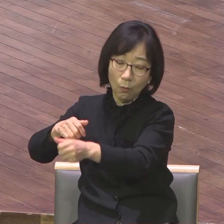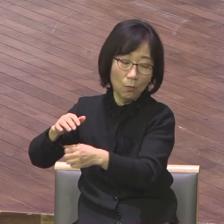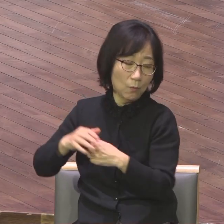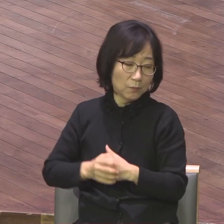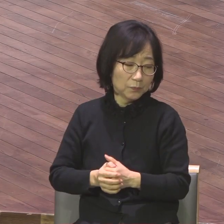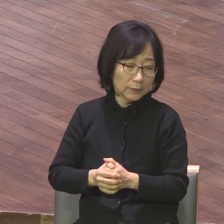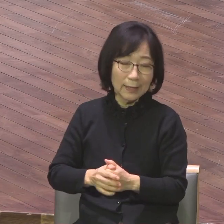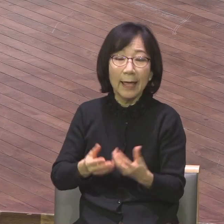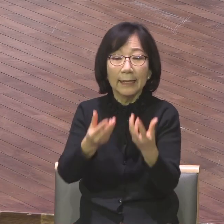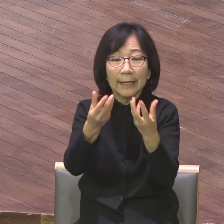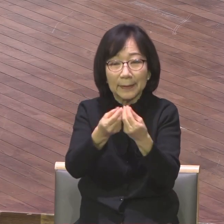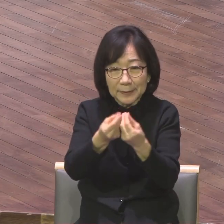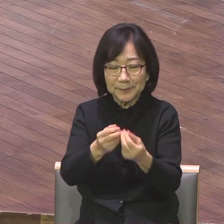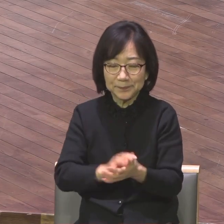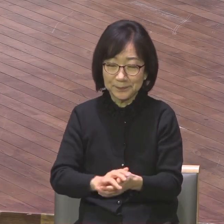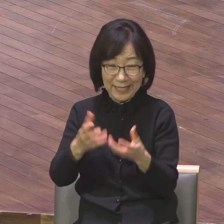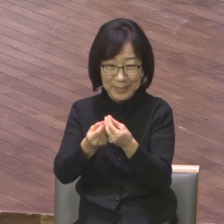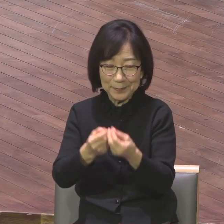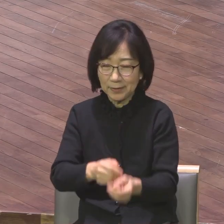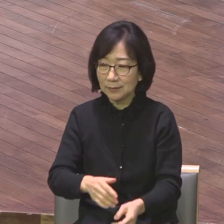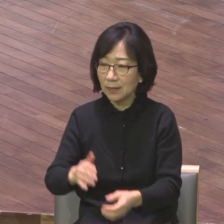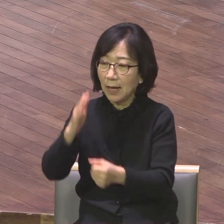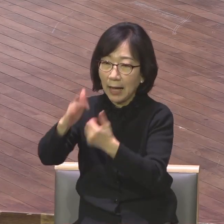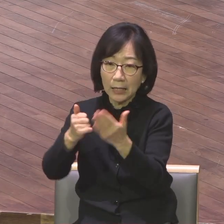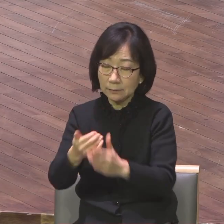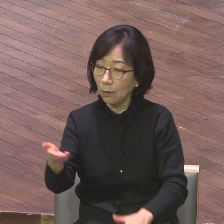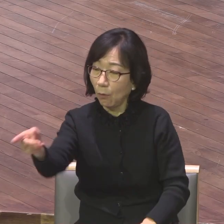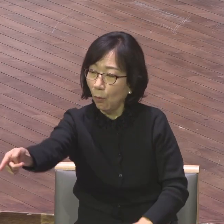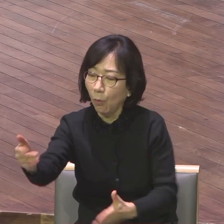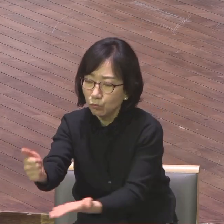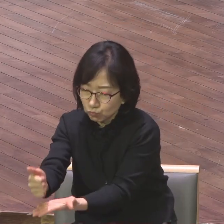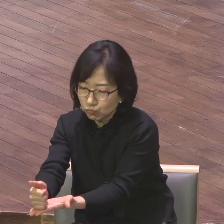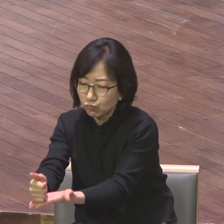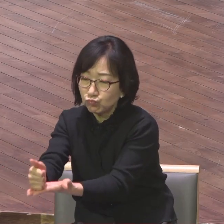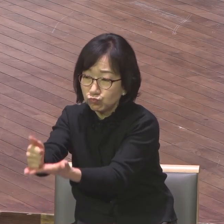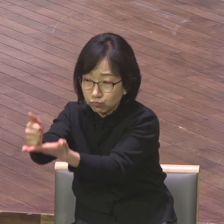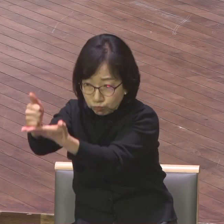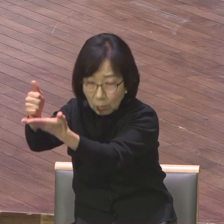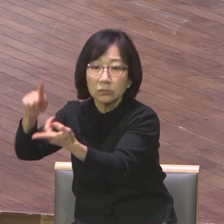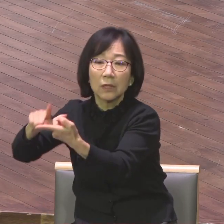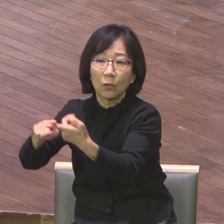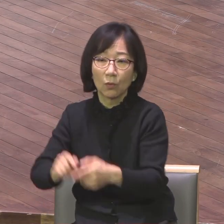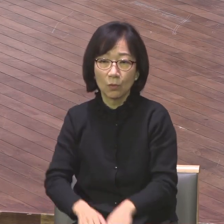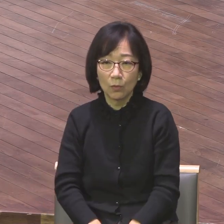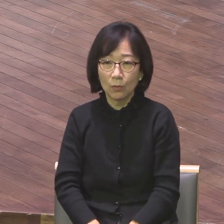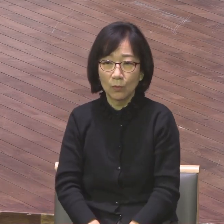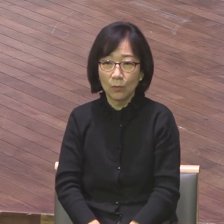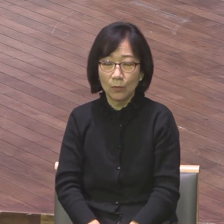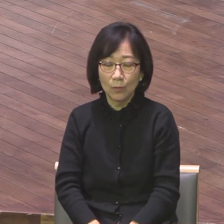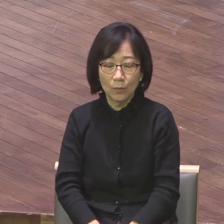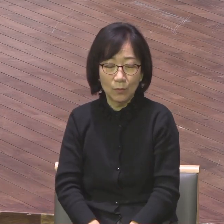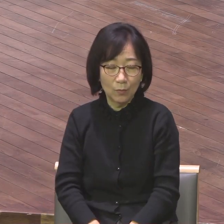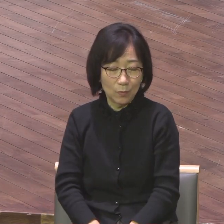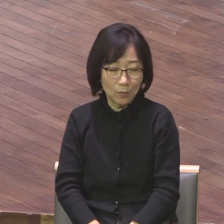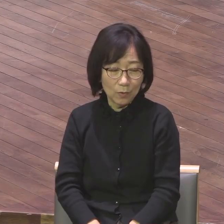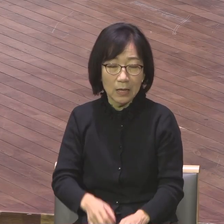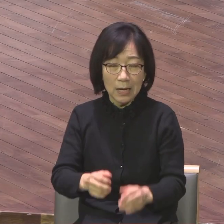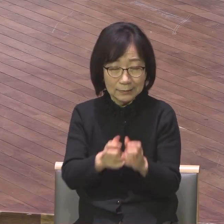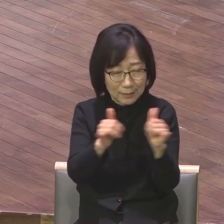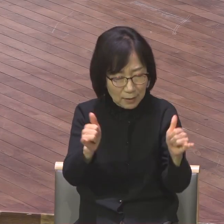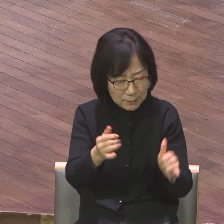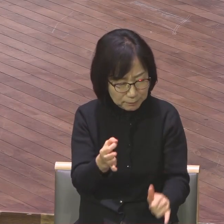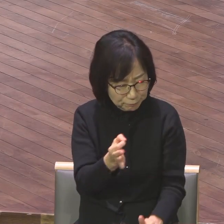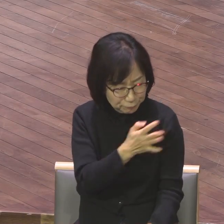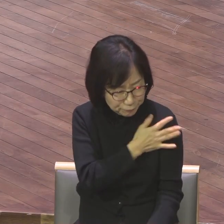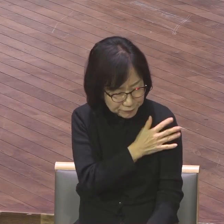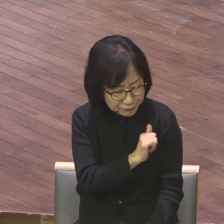하나님께서 높여주신 만큼 높아지는 것이고, 인간을 부하게 하고 가난하게 하고